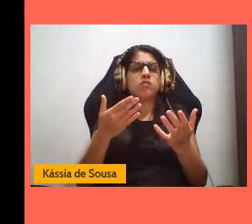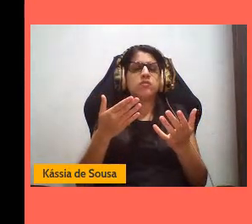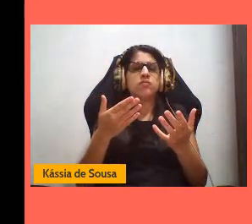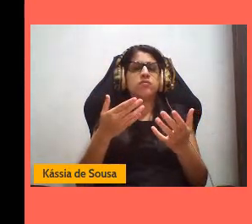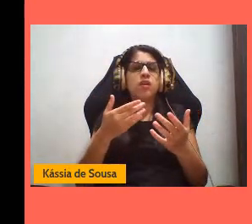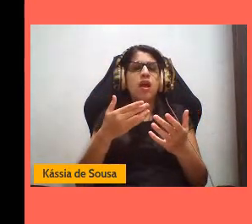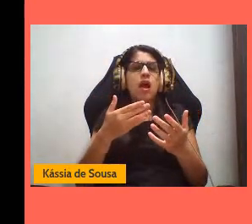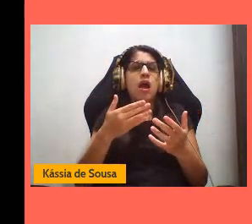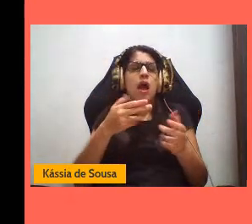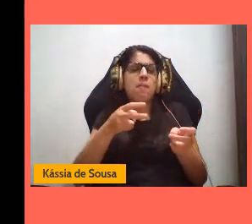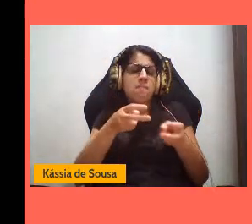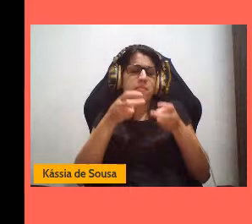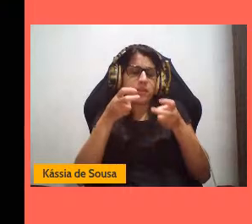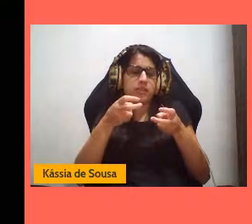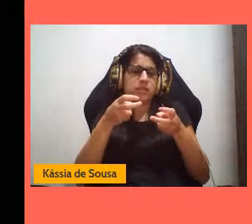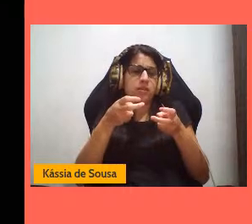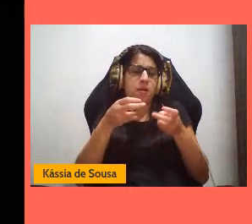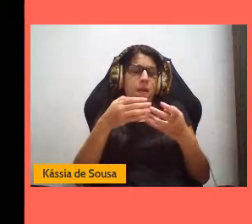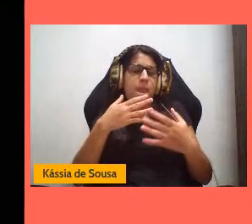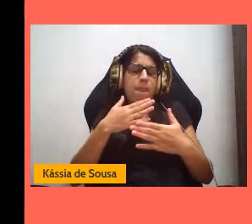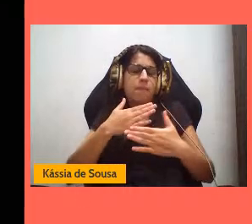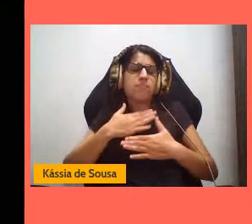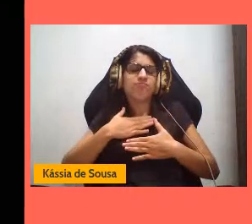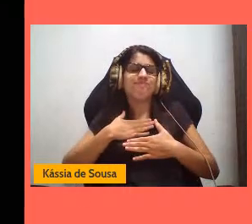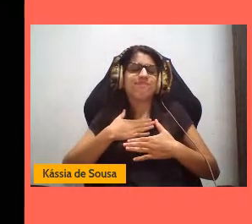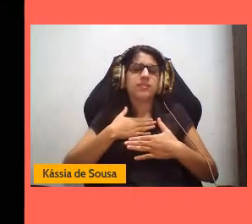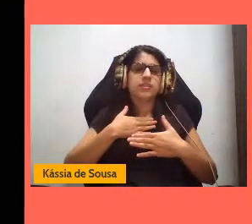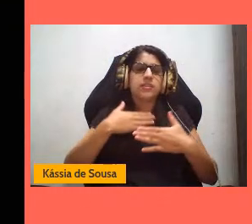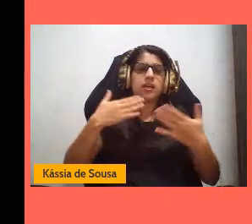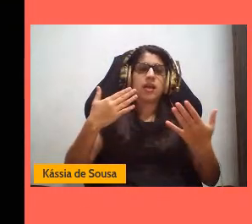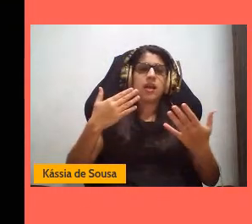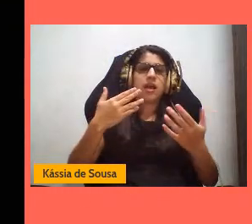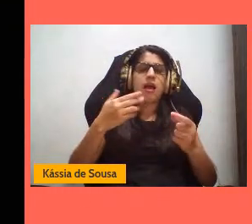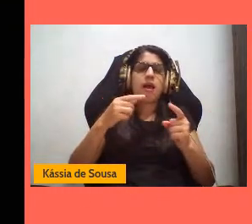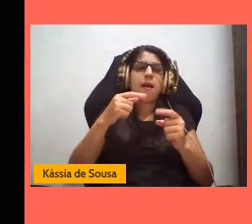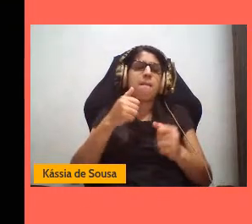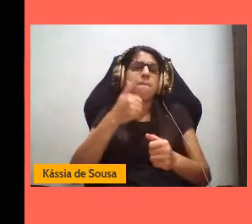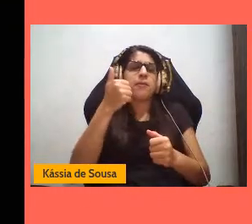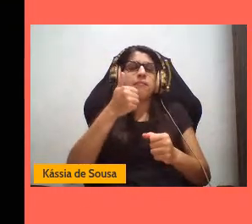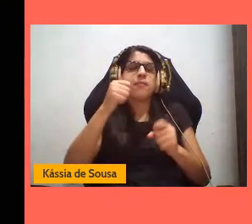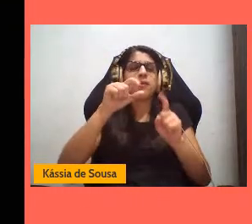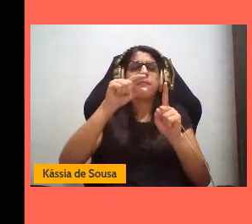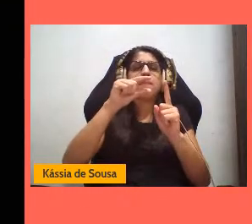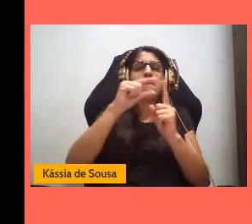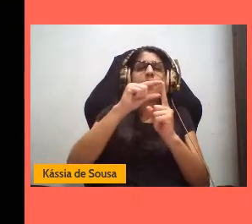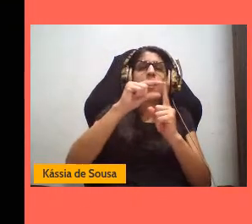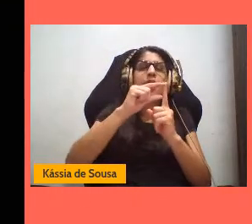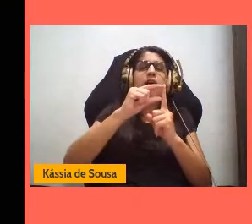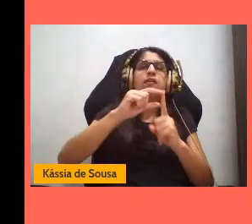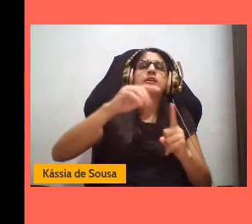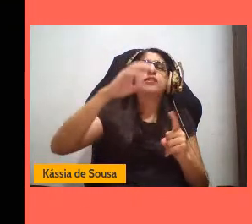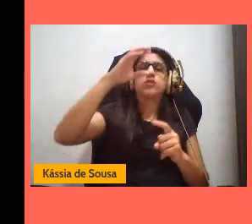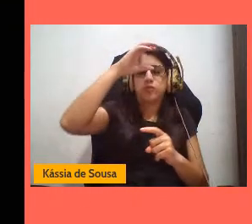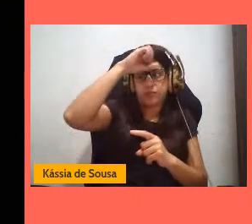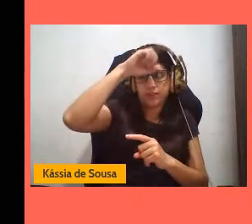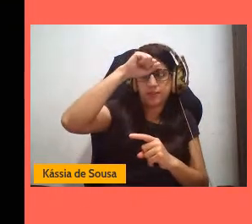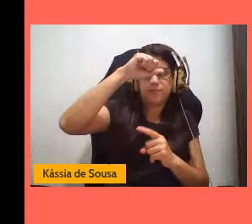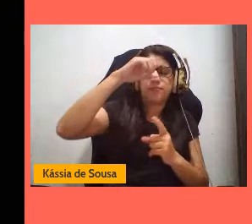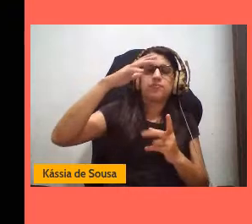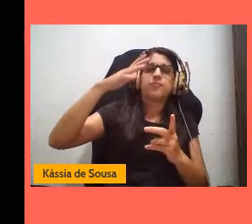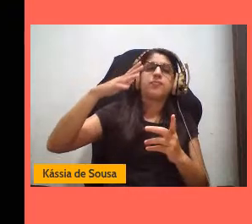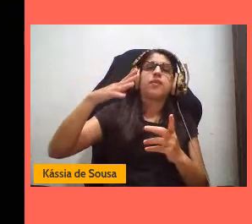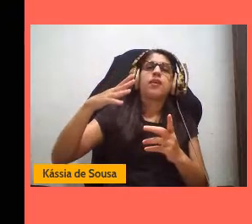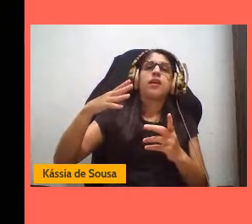a percepção, né, para mim fica realmente essa primeira palavra de conhecimento. E quero deixar também essa